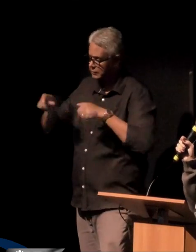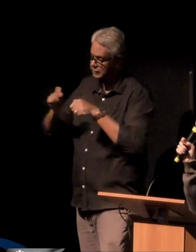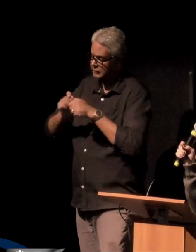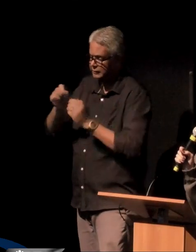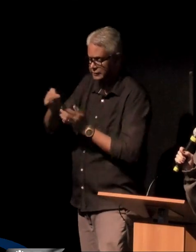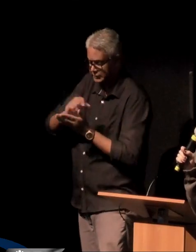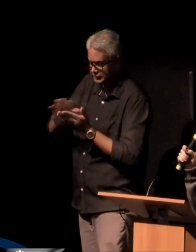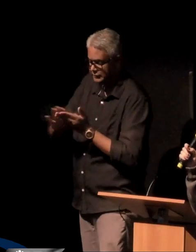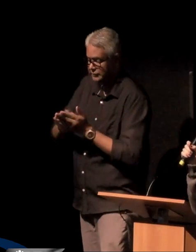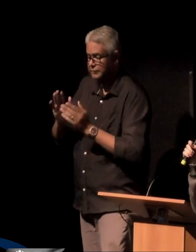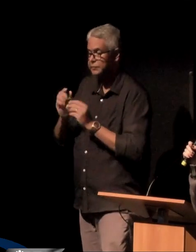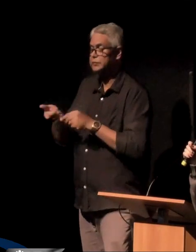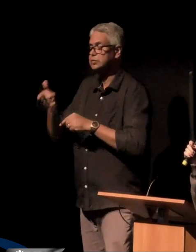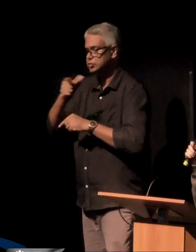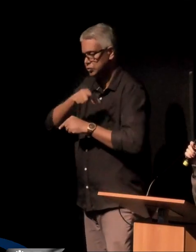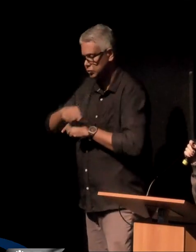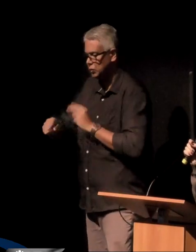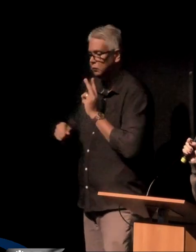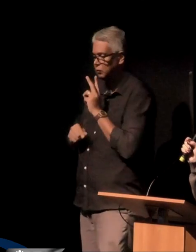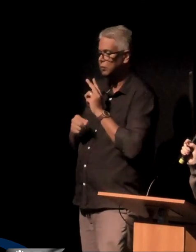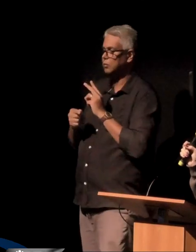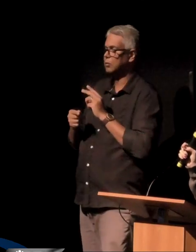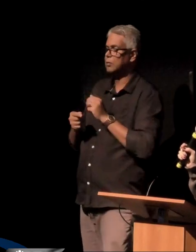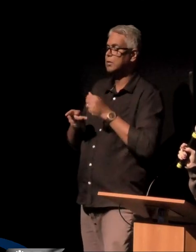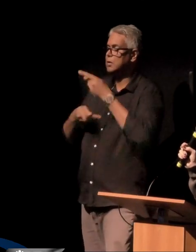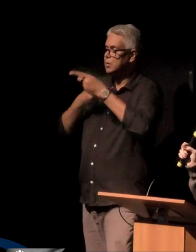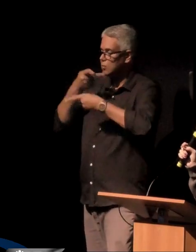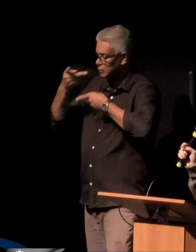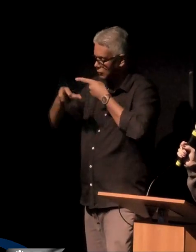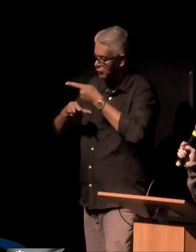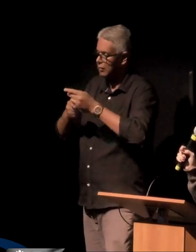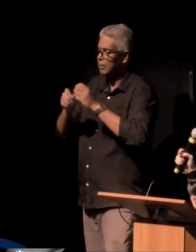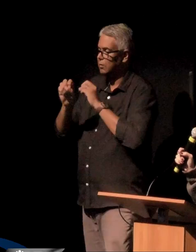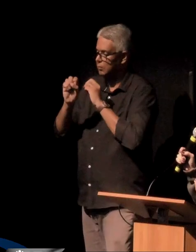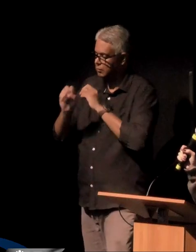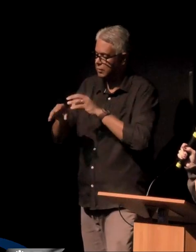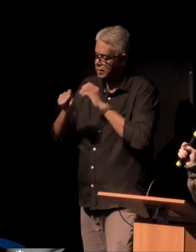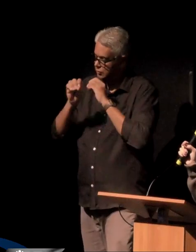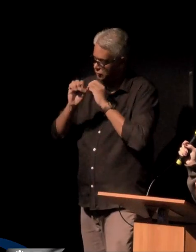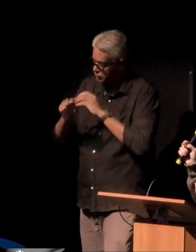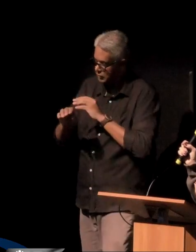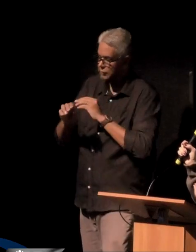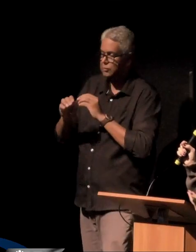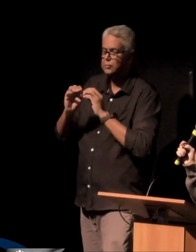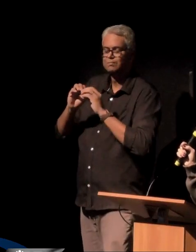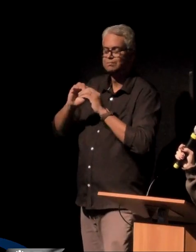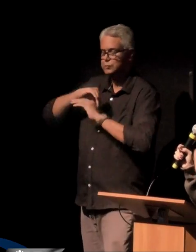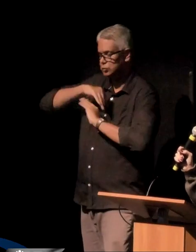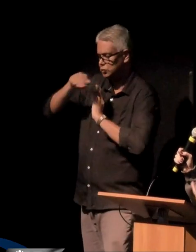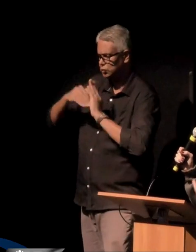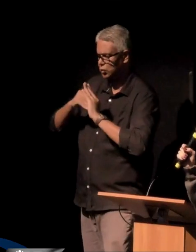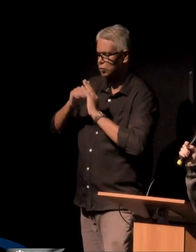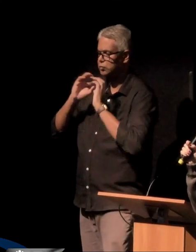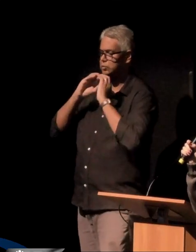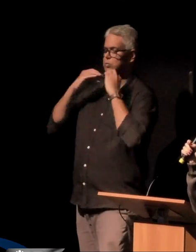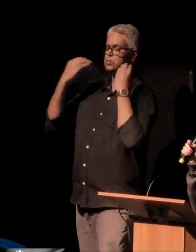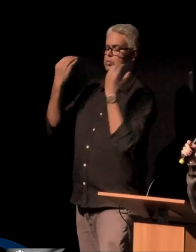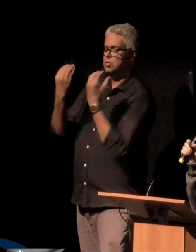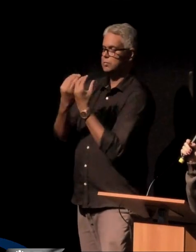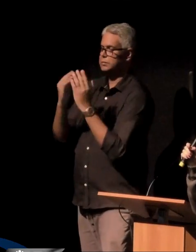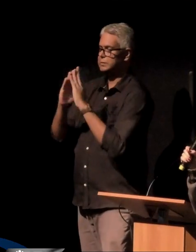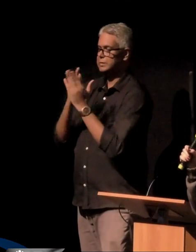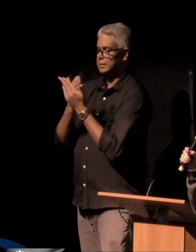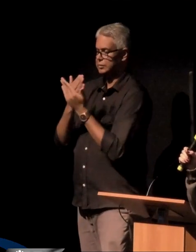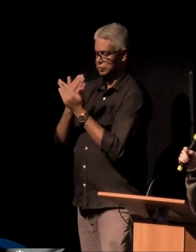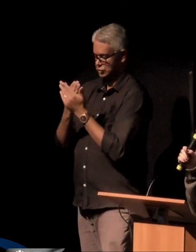atividades e aí só reforçando Quando eu digo educador eu tô falando né de todo mundo da comunidade escolar porque todos nós nessa comunidade